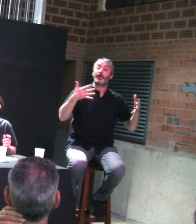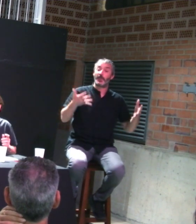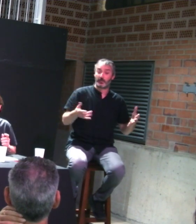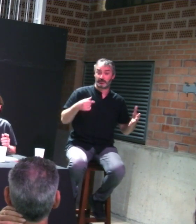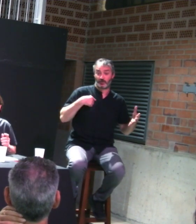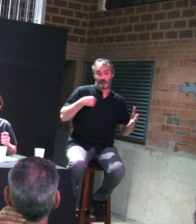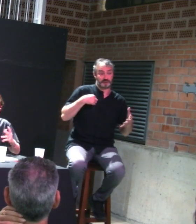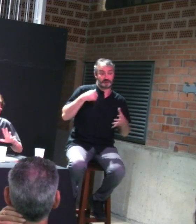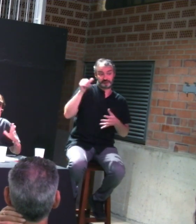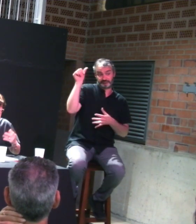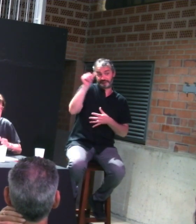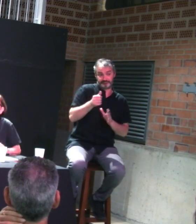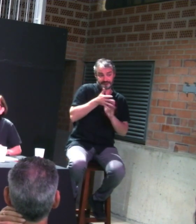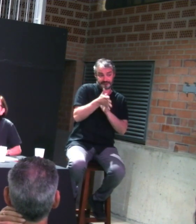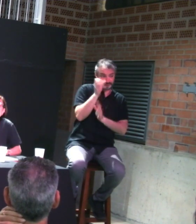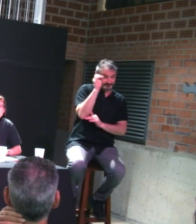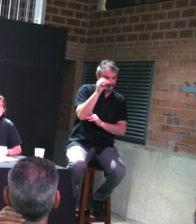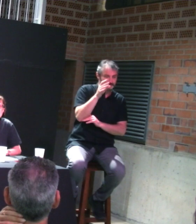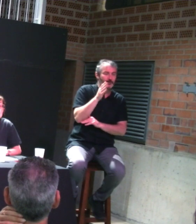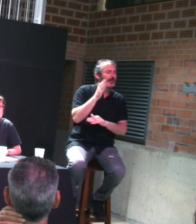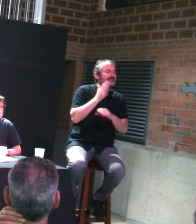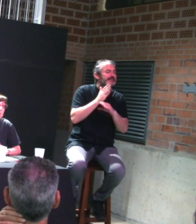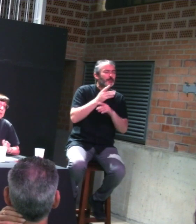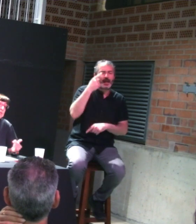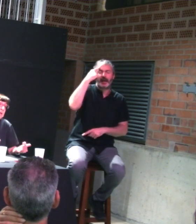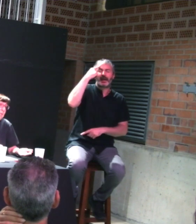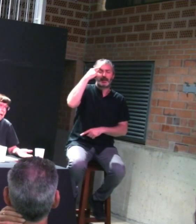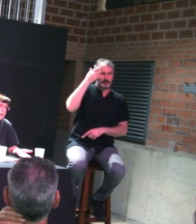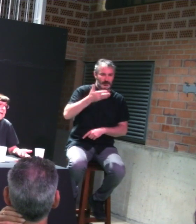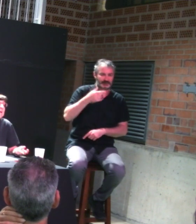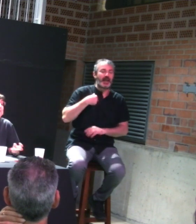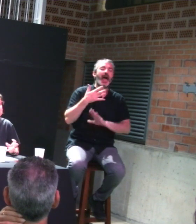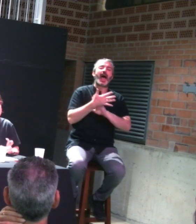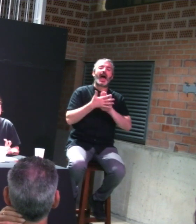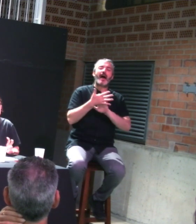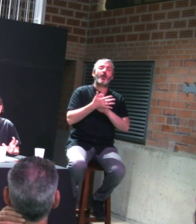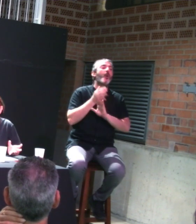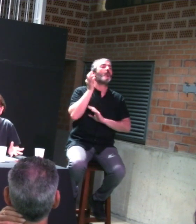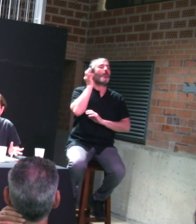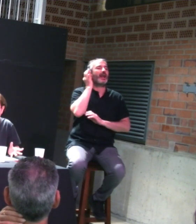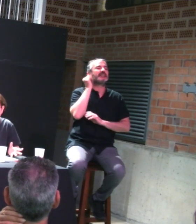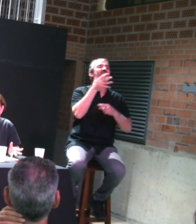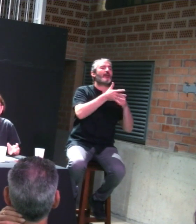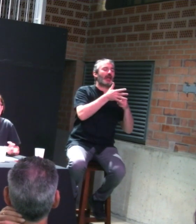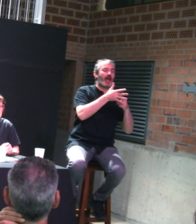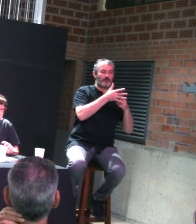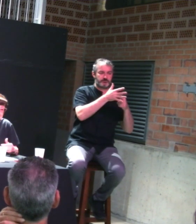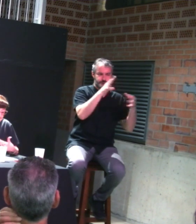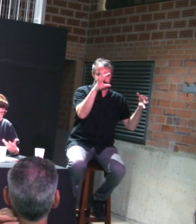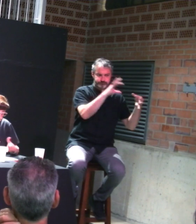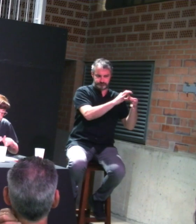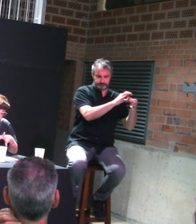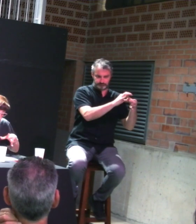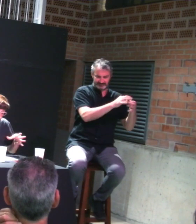a lo largo de esta exposición, hay una idea que está siempre presente cuando se habla de mujeres y fábricas. Y